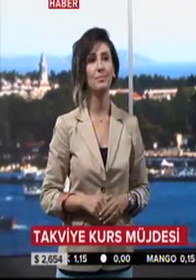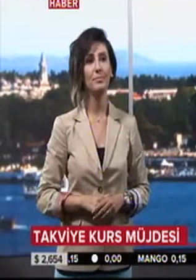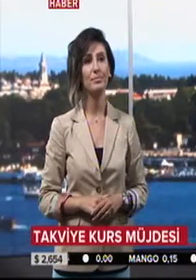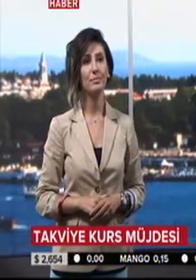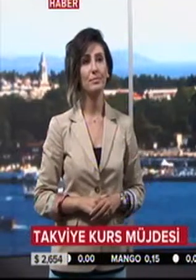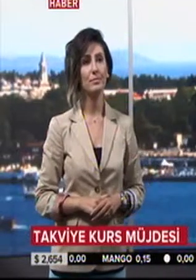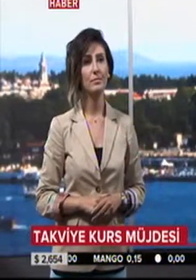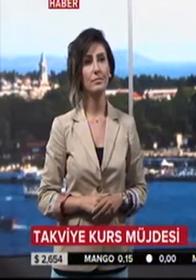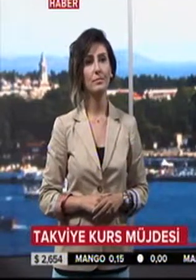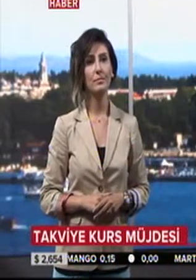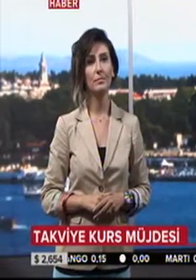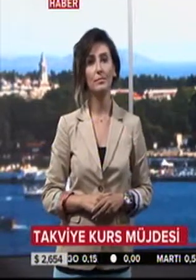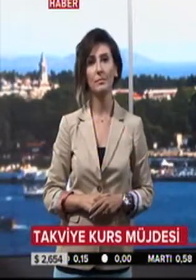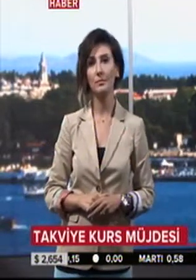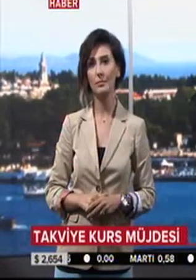belirtti.